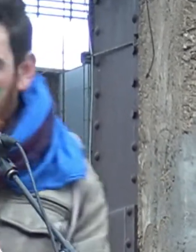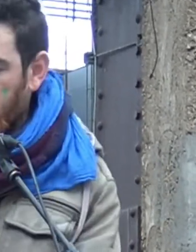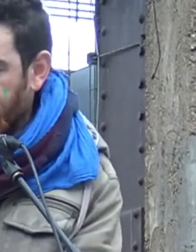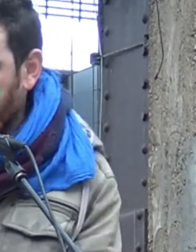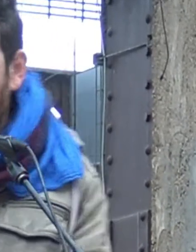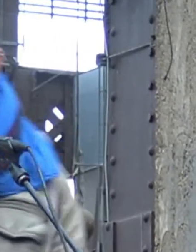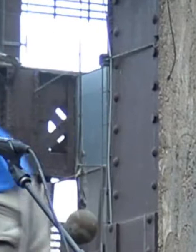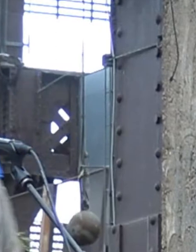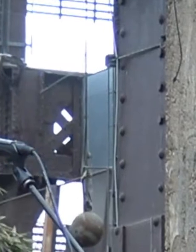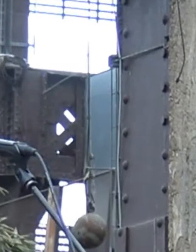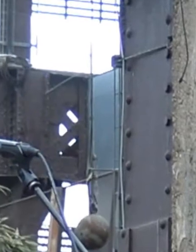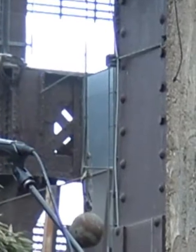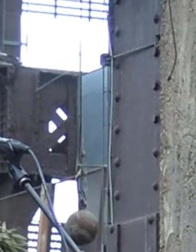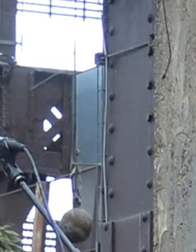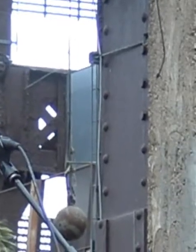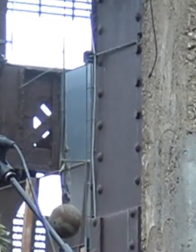pendant la marche.